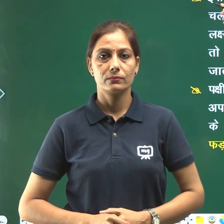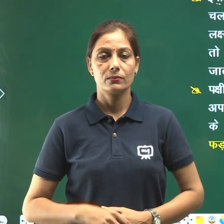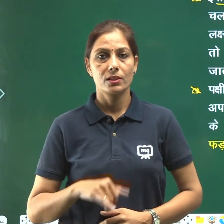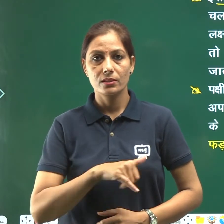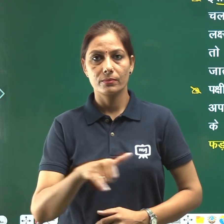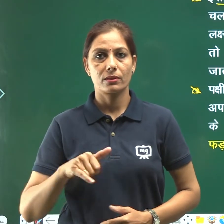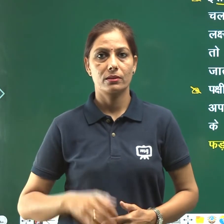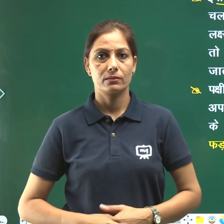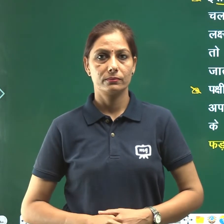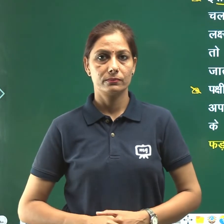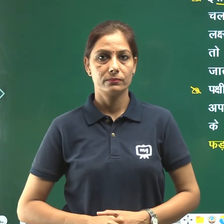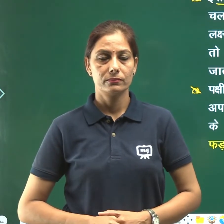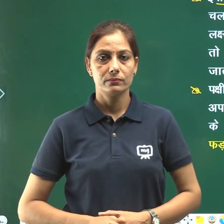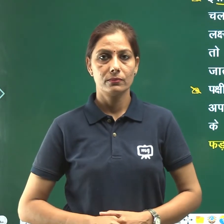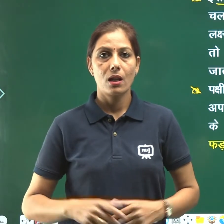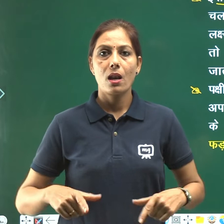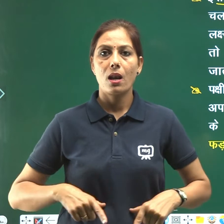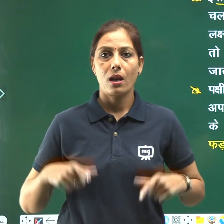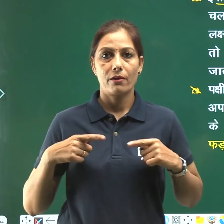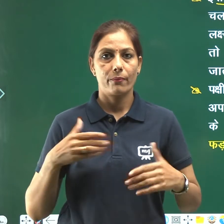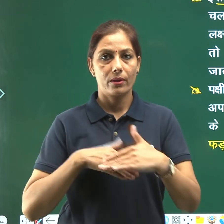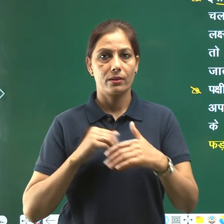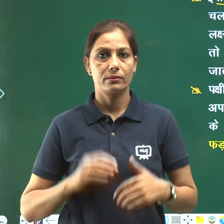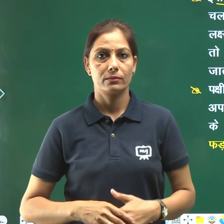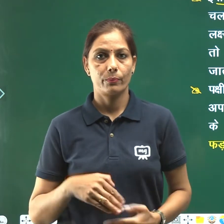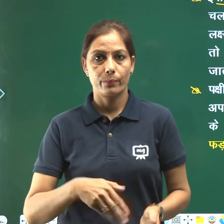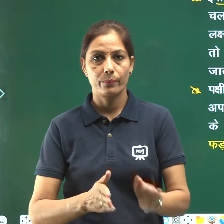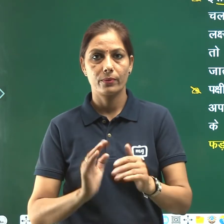इसी प्रकार जीवन पथ पर